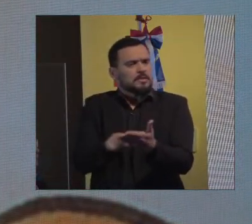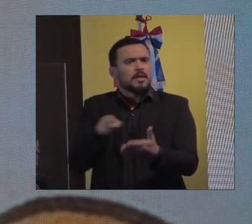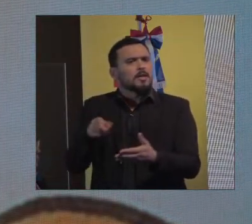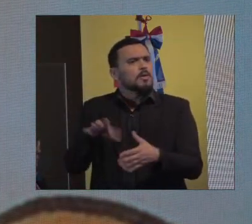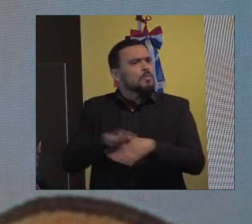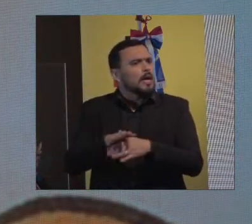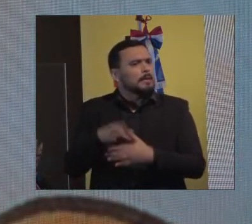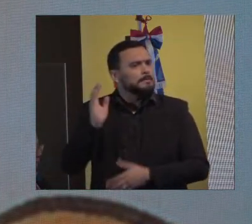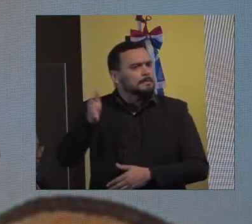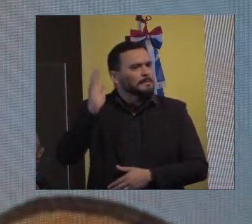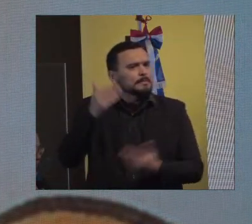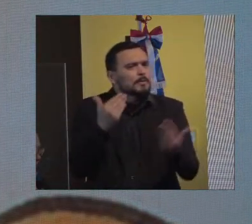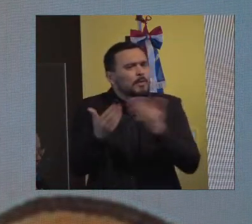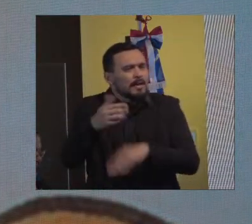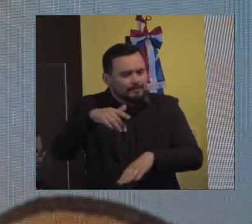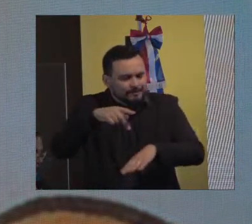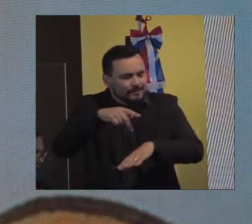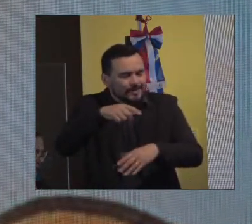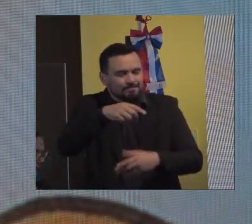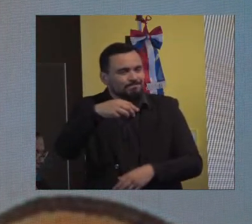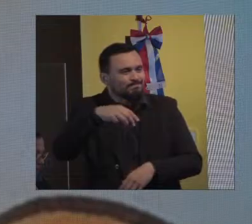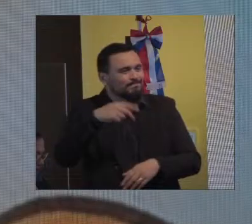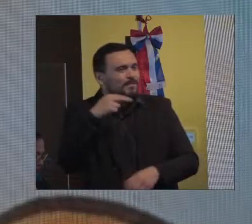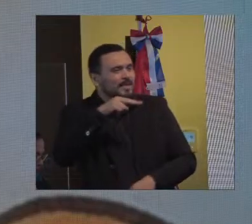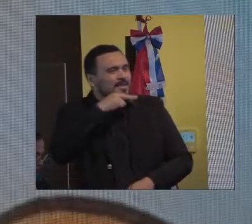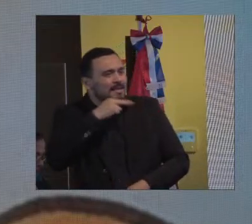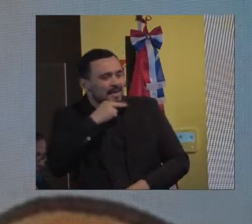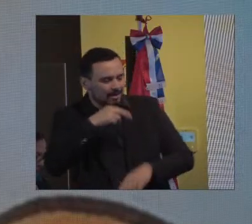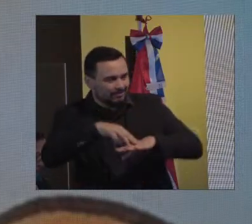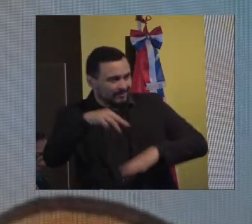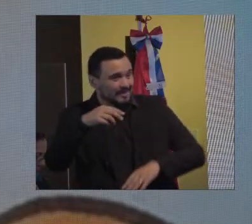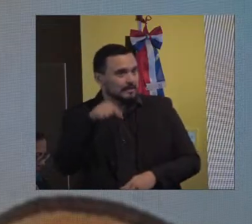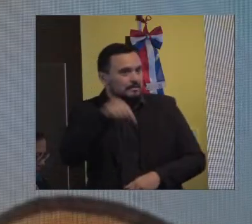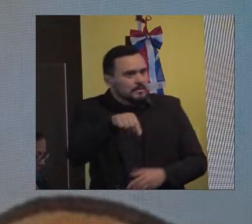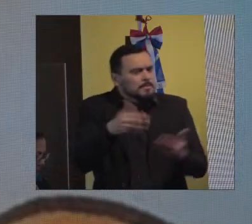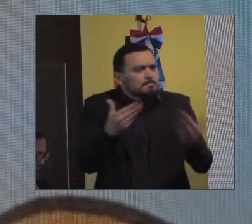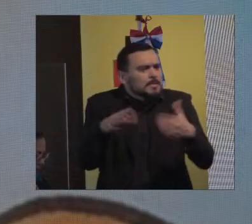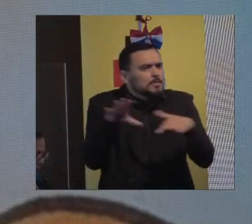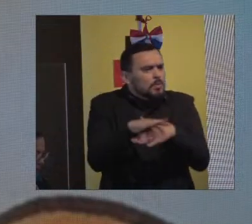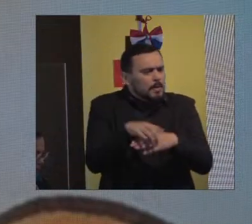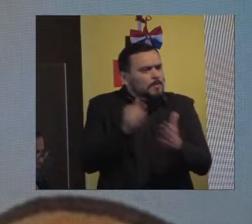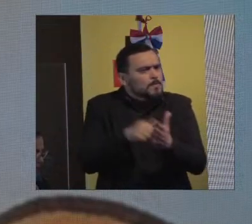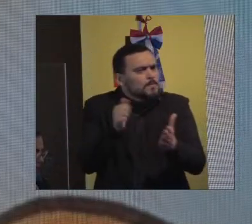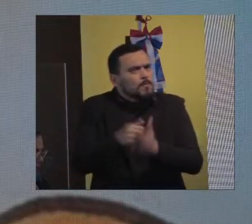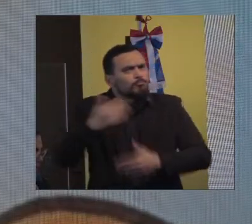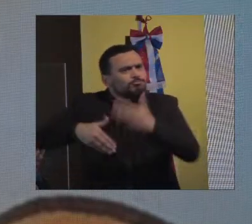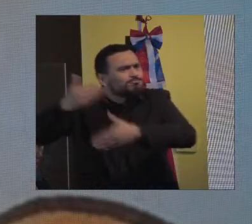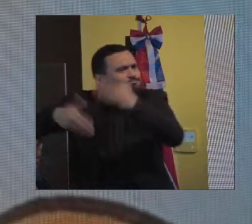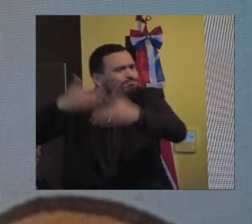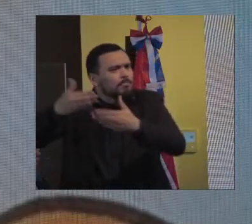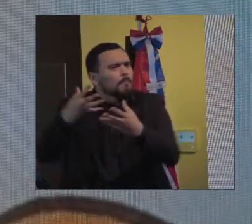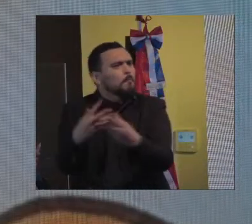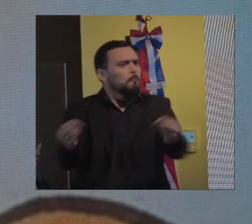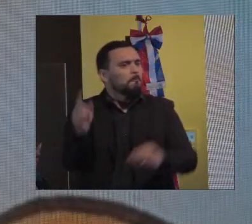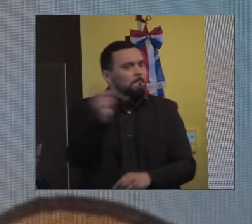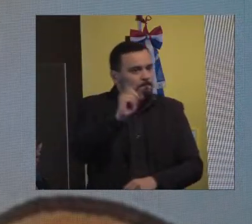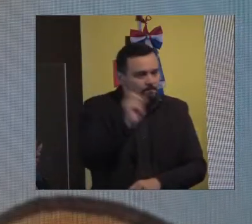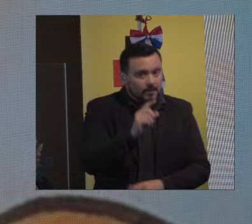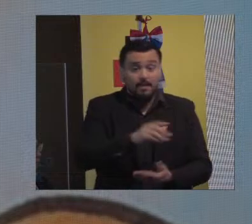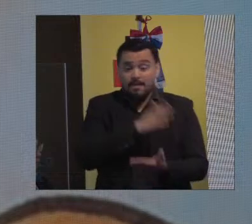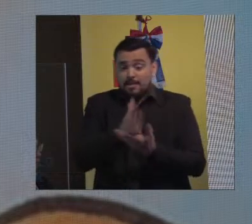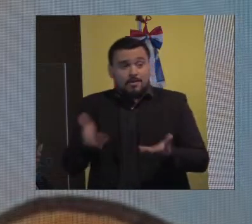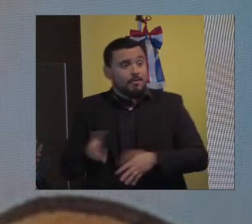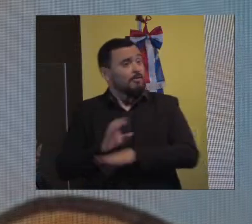que el bronce. Firmó e ilustró a la acuarela una obra que lo ha sobrevivido y que pervivirá entre